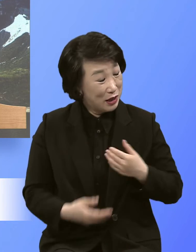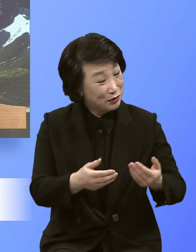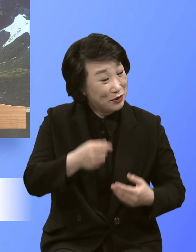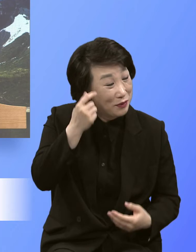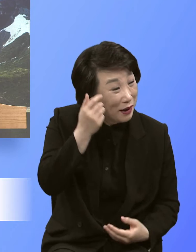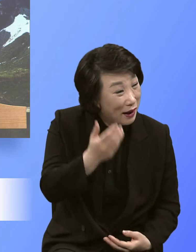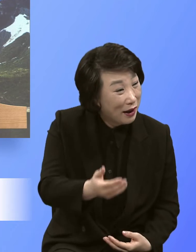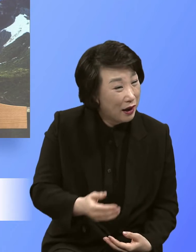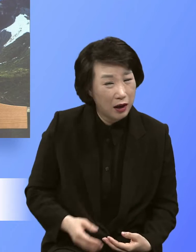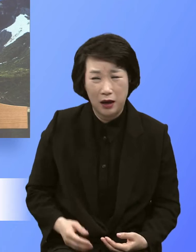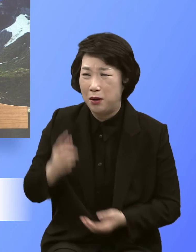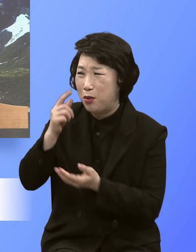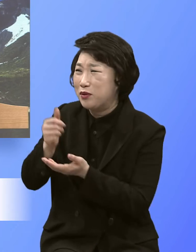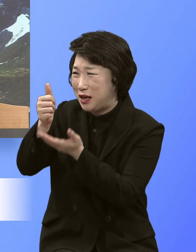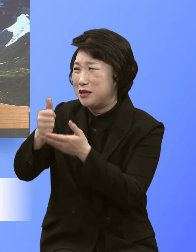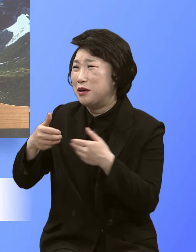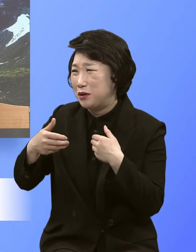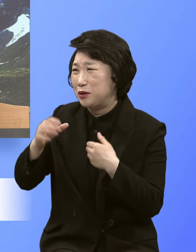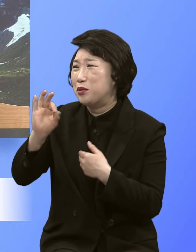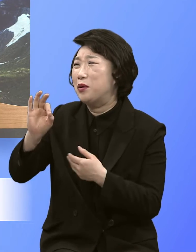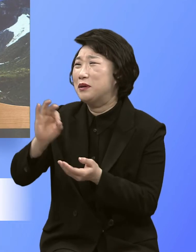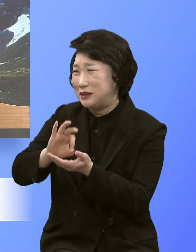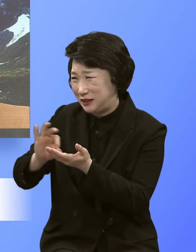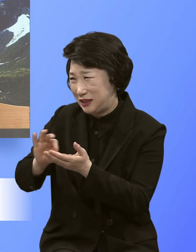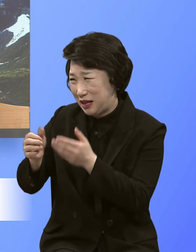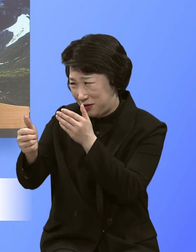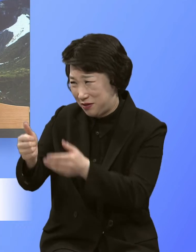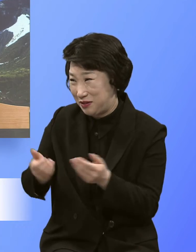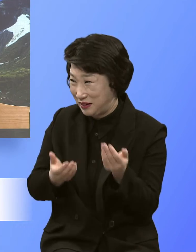주니? 목사님 용돈 하라고 드려요.